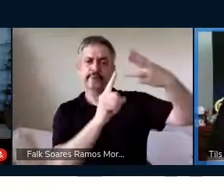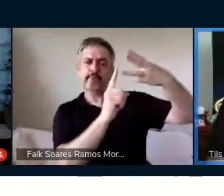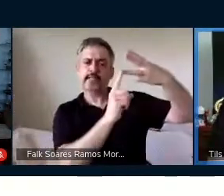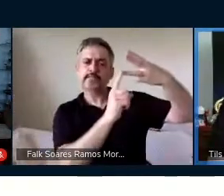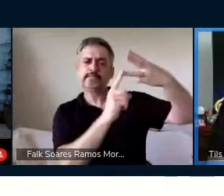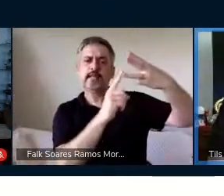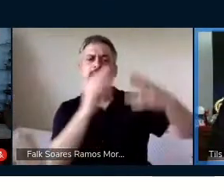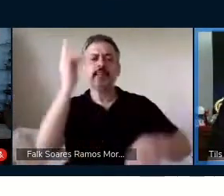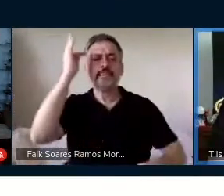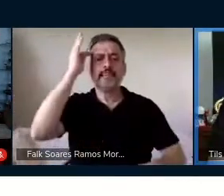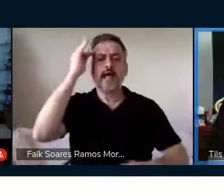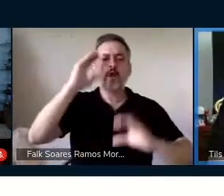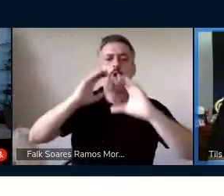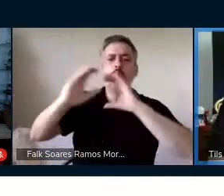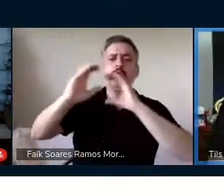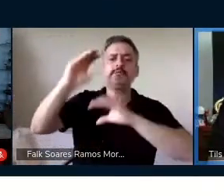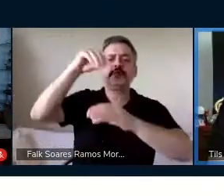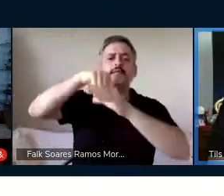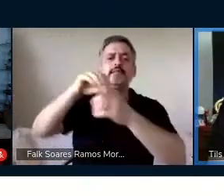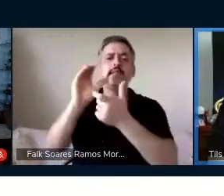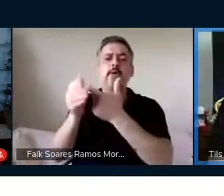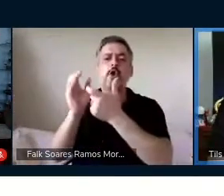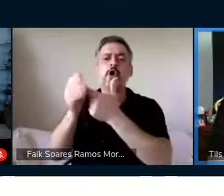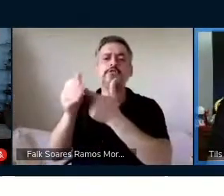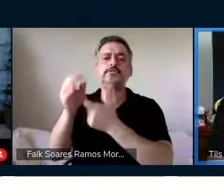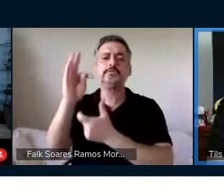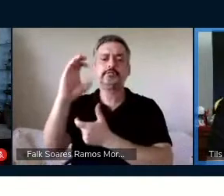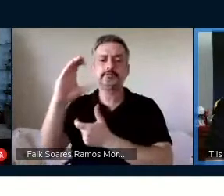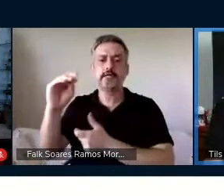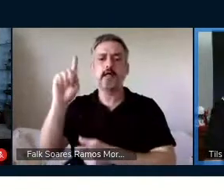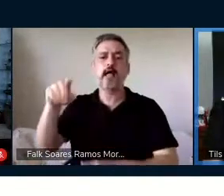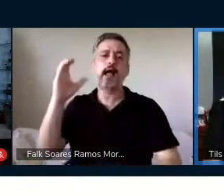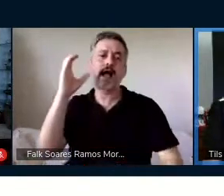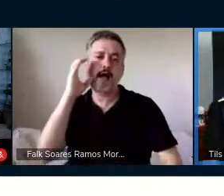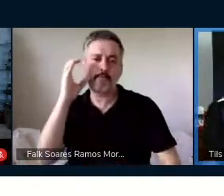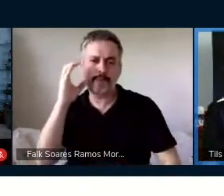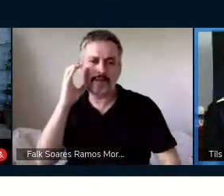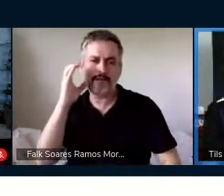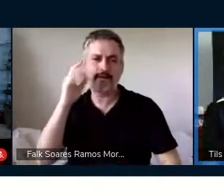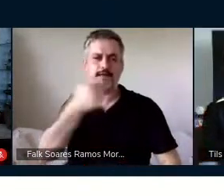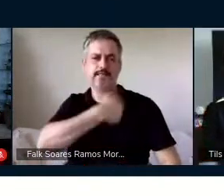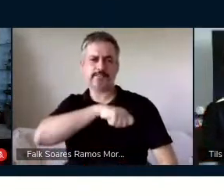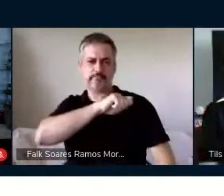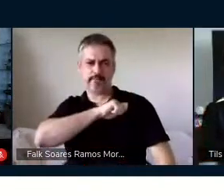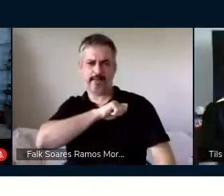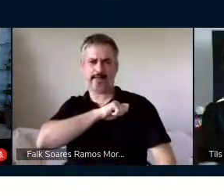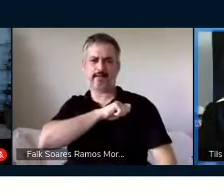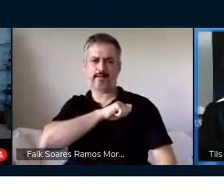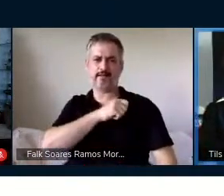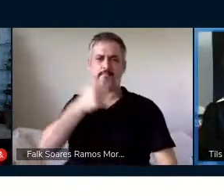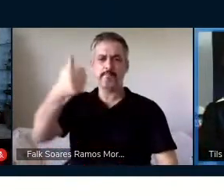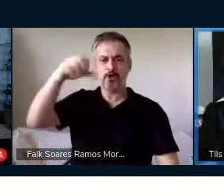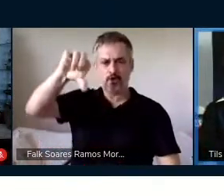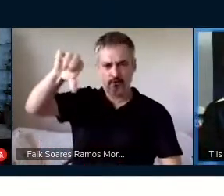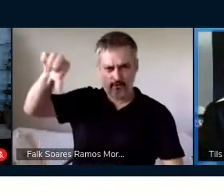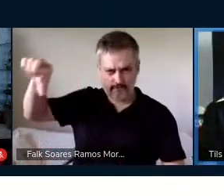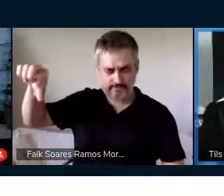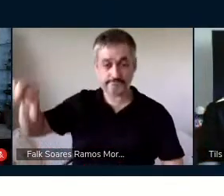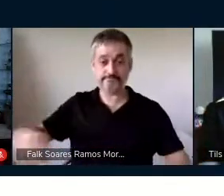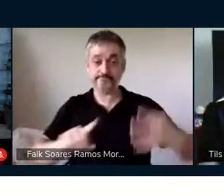teoria comunicativa da terminologia TCT, de Teresa Cabré, da